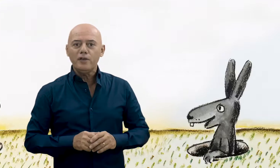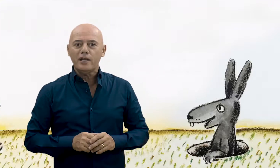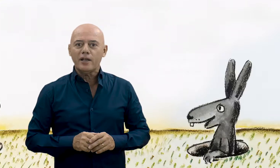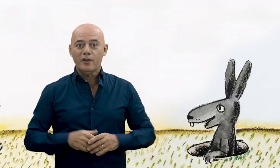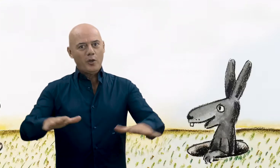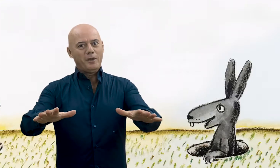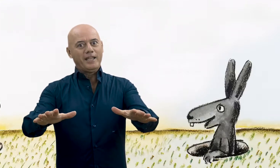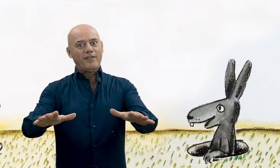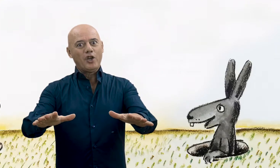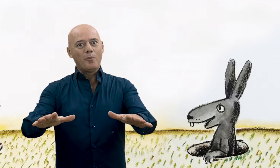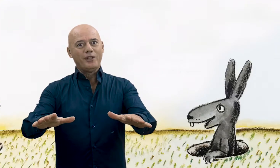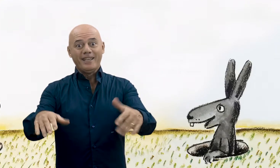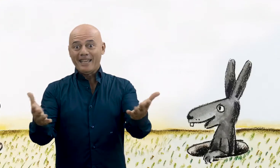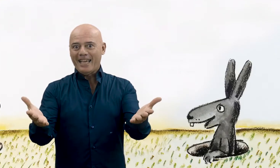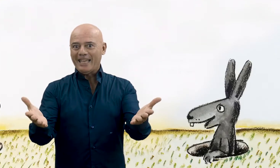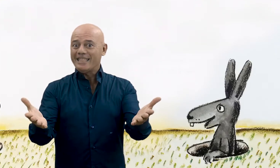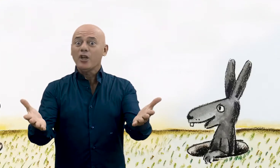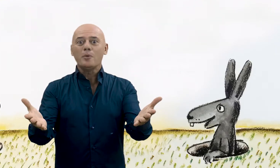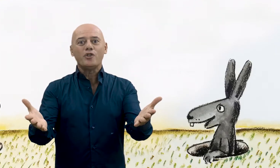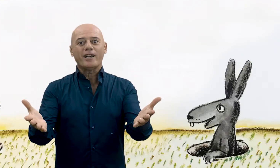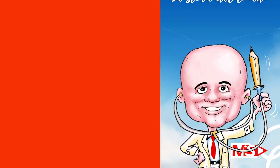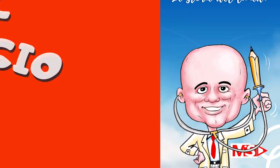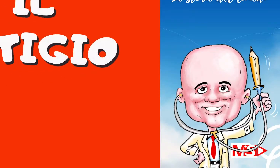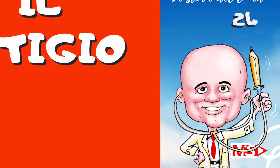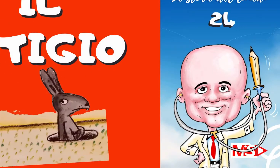finire? Mettetevi comodi, che si comincia!